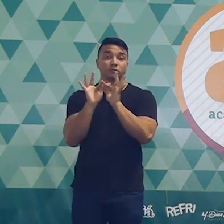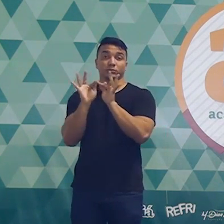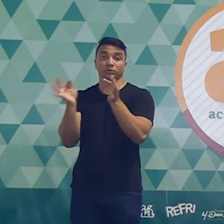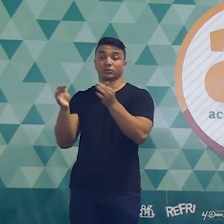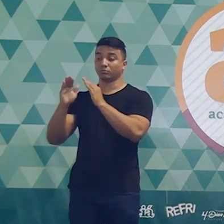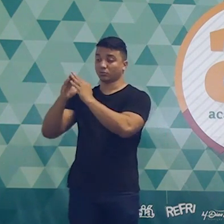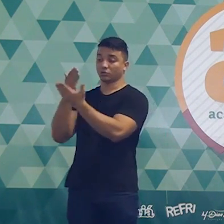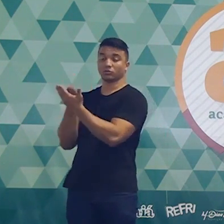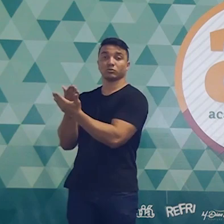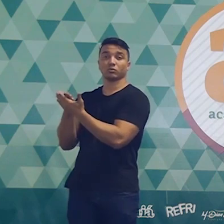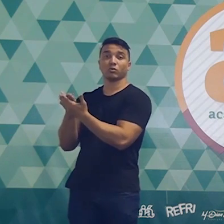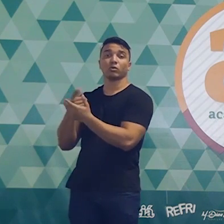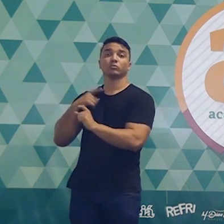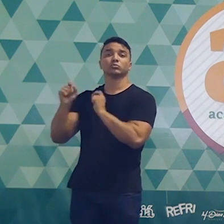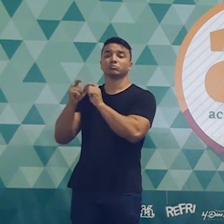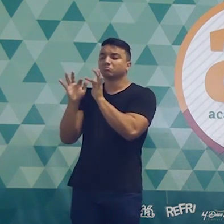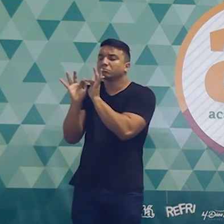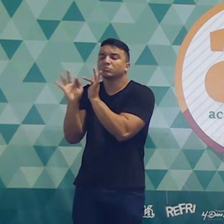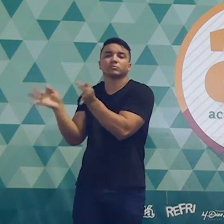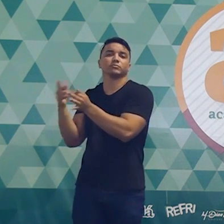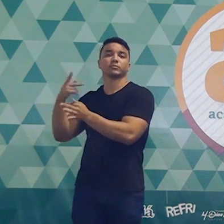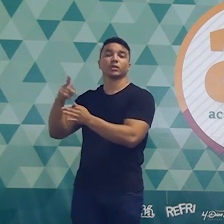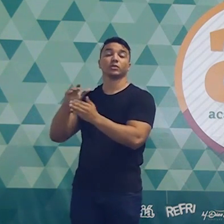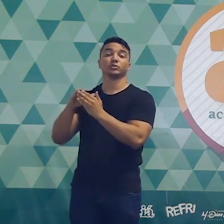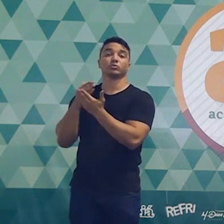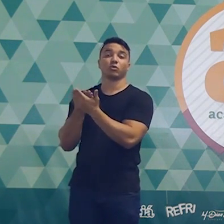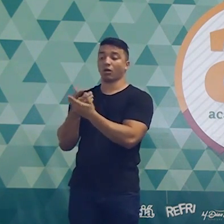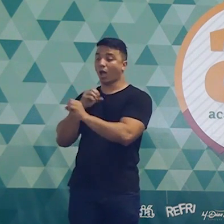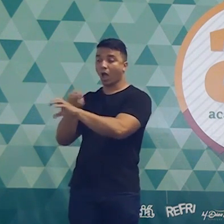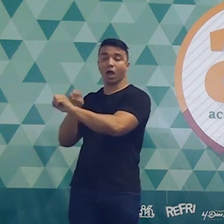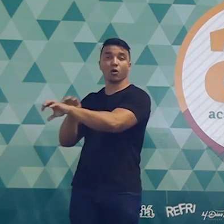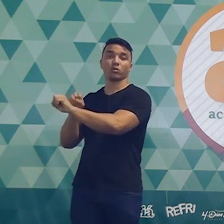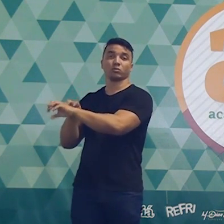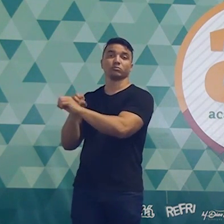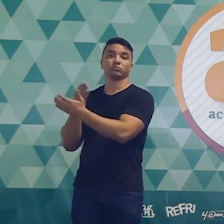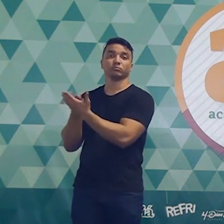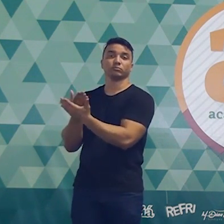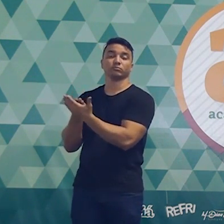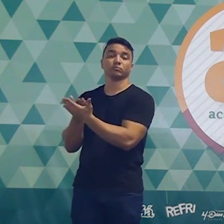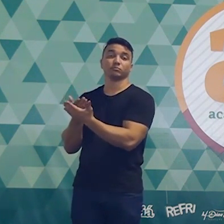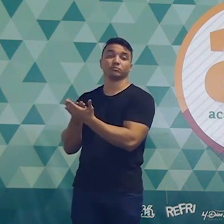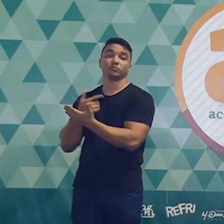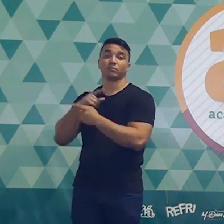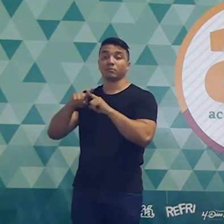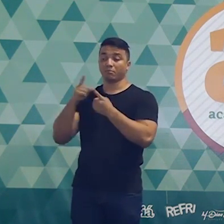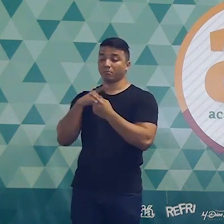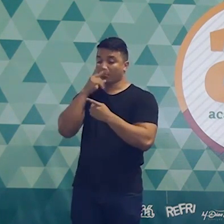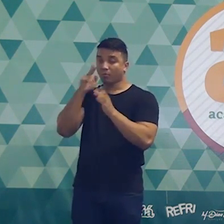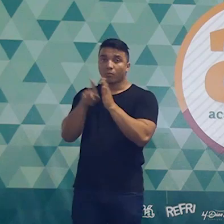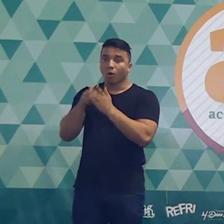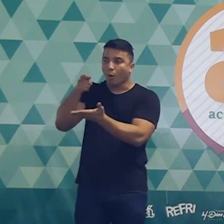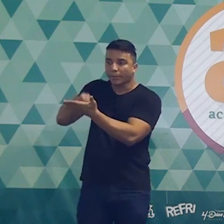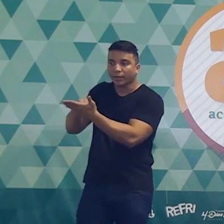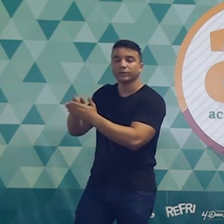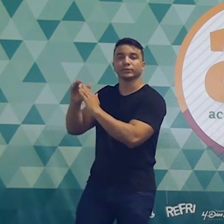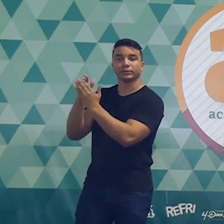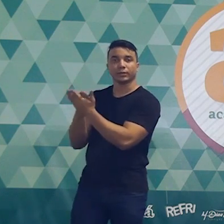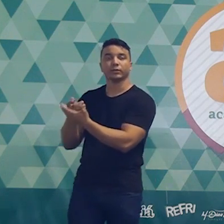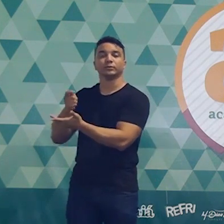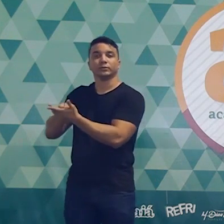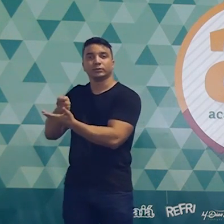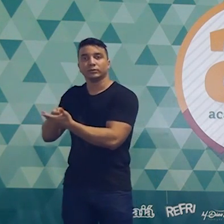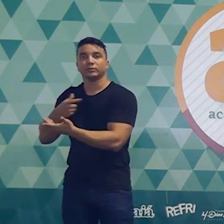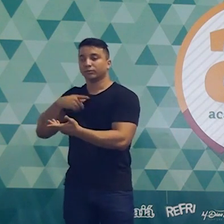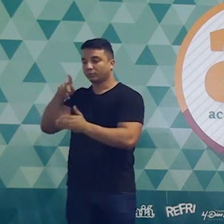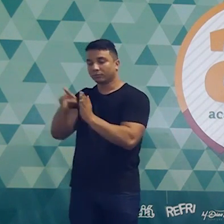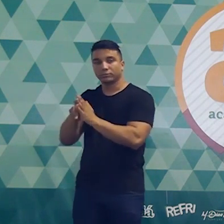de uma escola? Qual a atividade básica de uma escola? Aula. Só que eu não vou escrever na minha redação do Enem que é dever das escolas dar